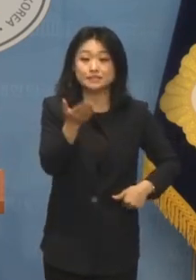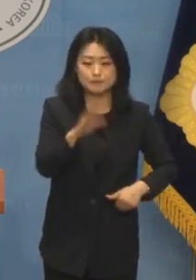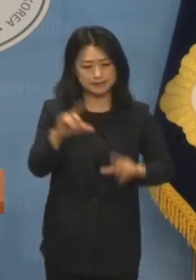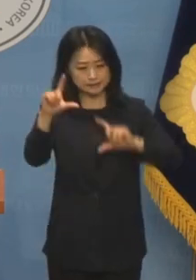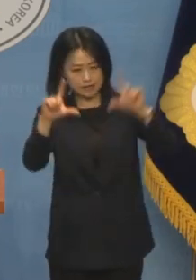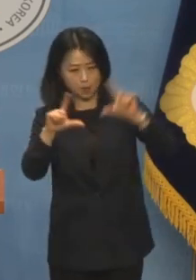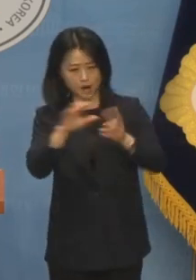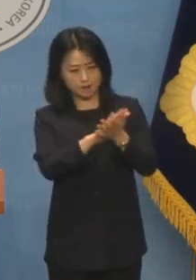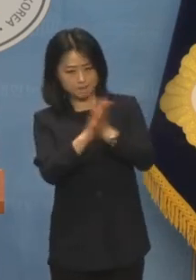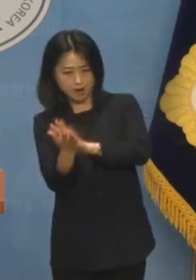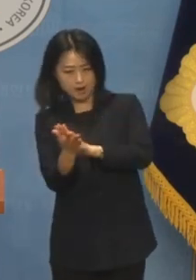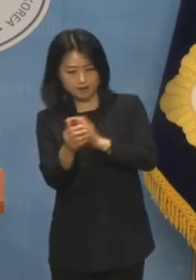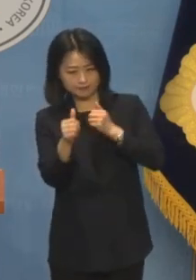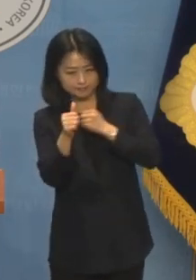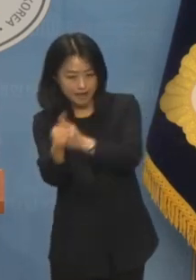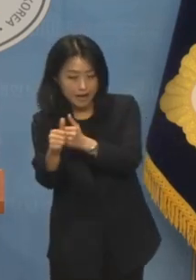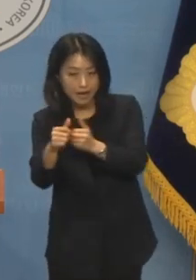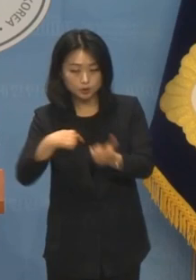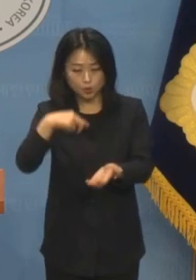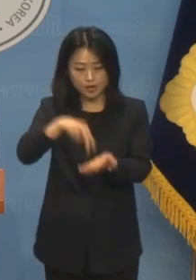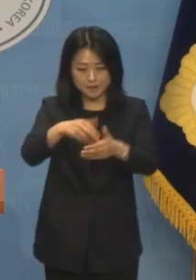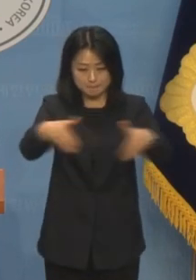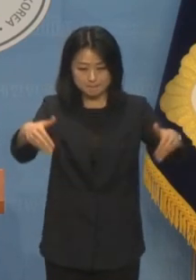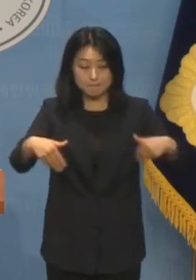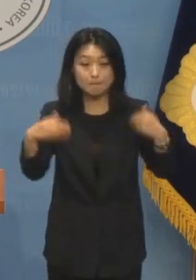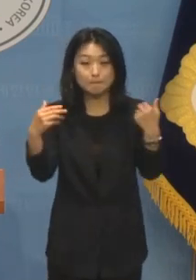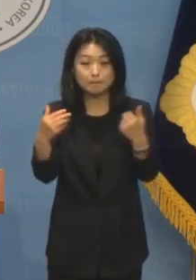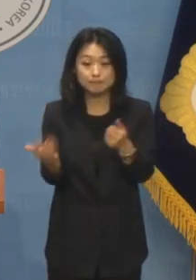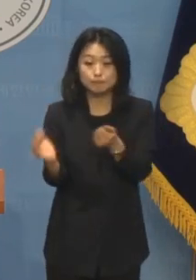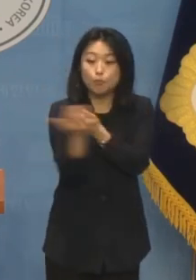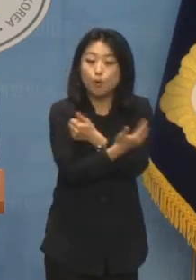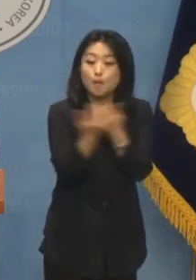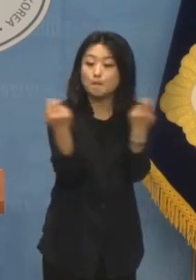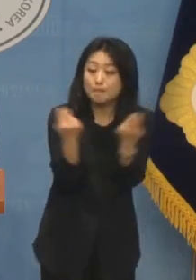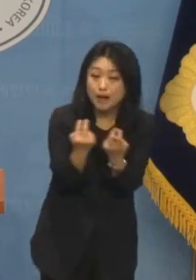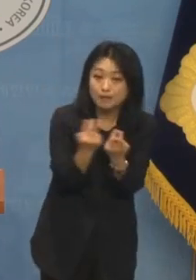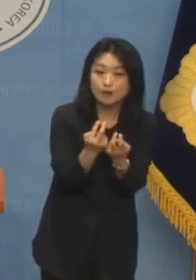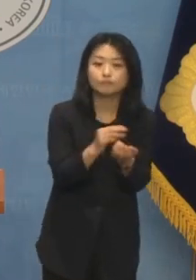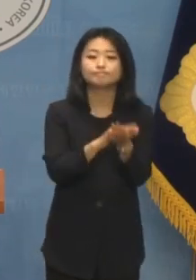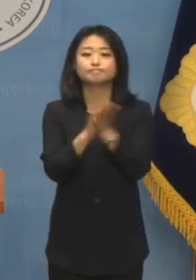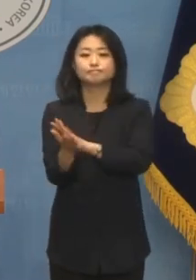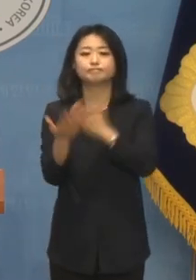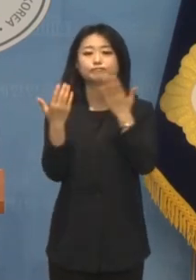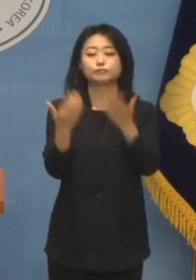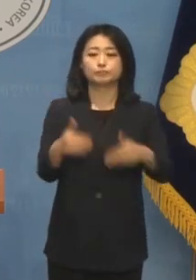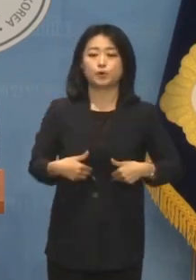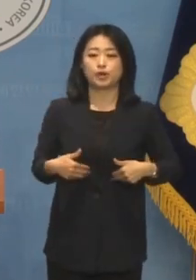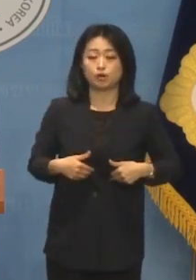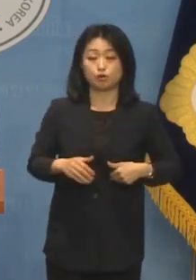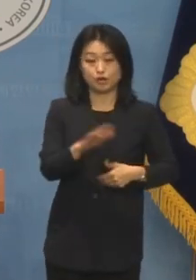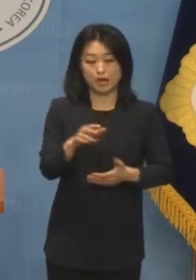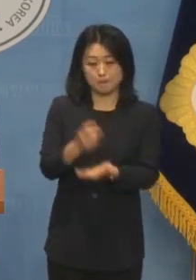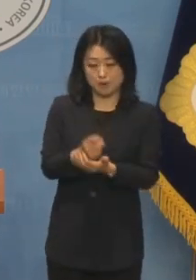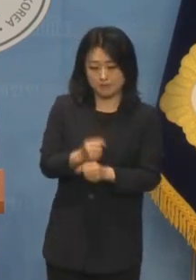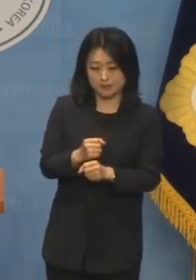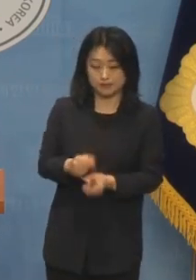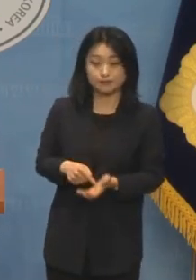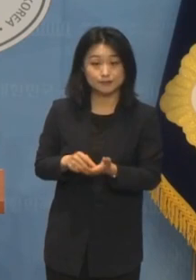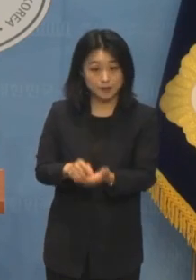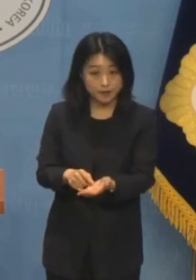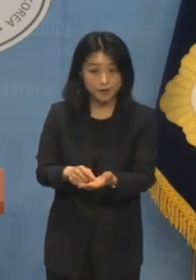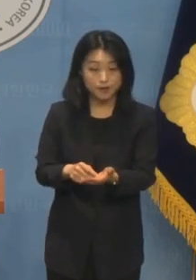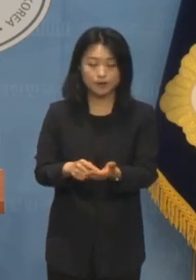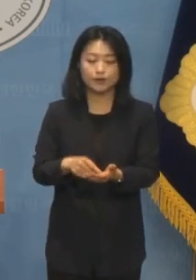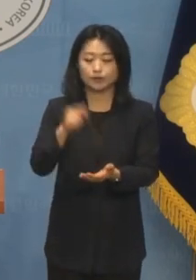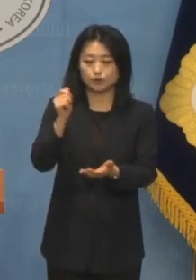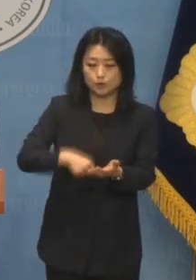상황이 바뀌었으면 독립성을 지키는 방법도 변화해야 합니다. 법안이 적극적으로 논의되어 통과될 수 있도록